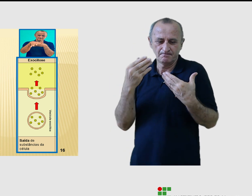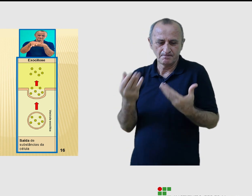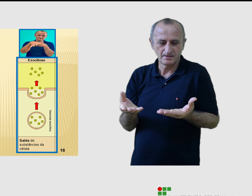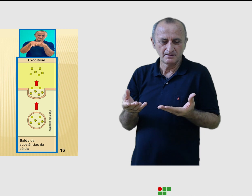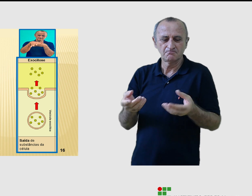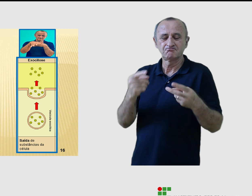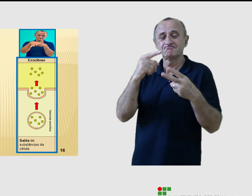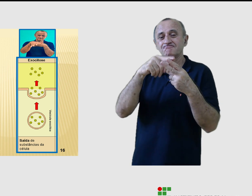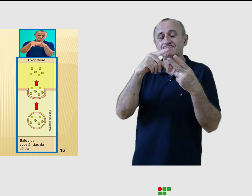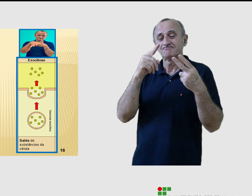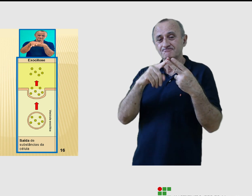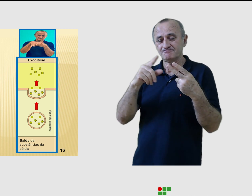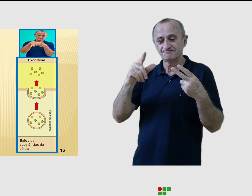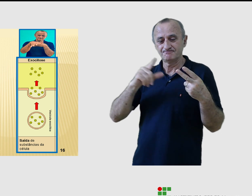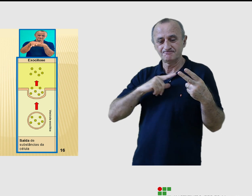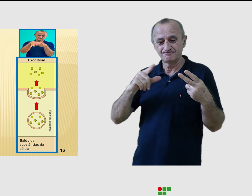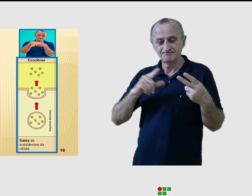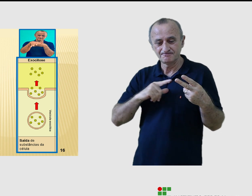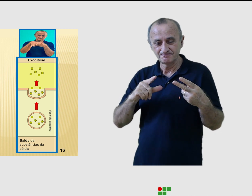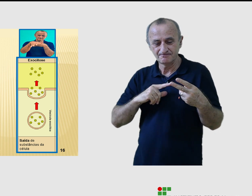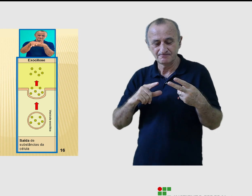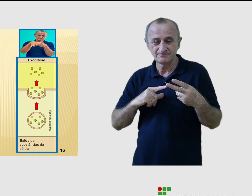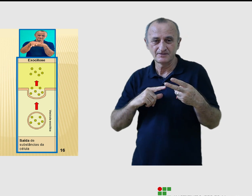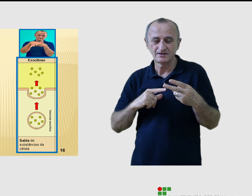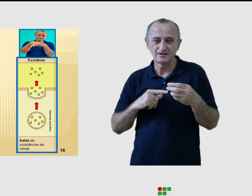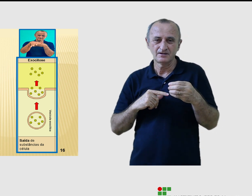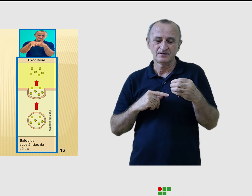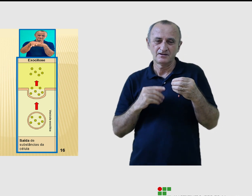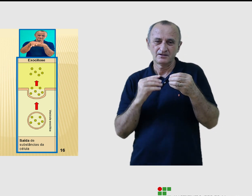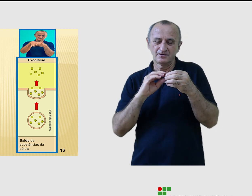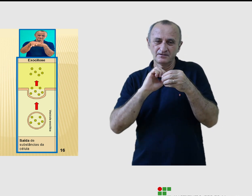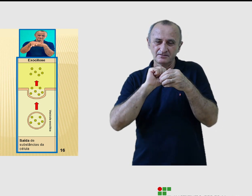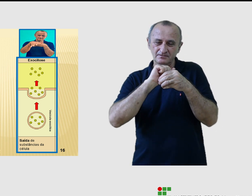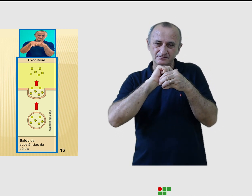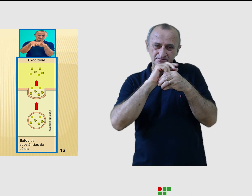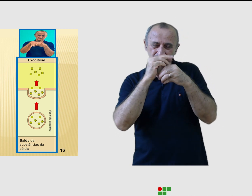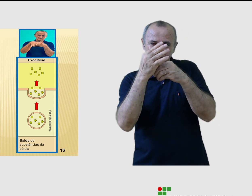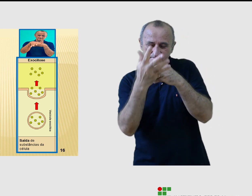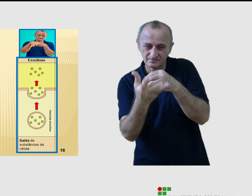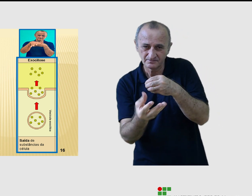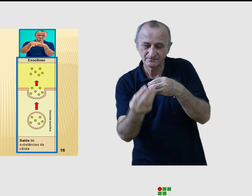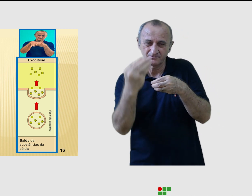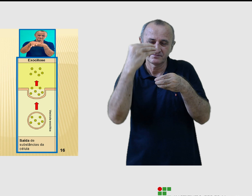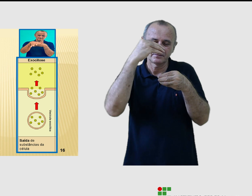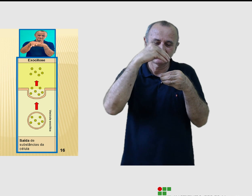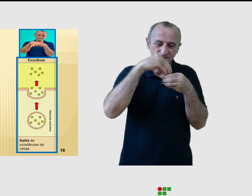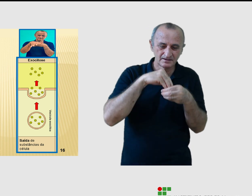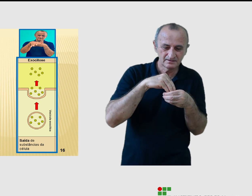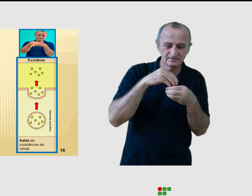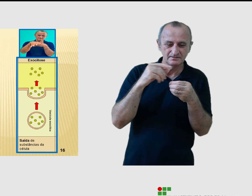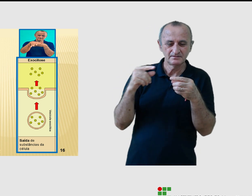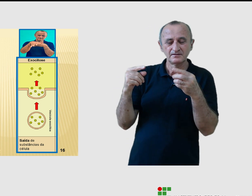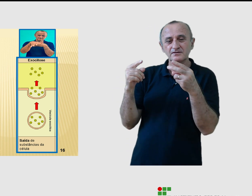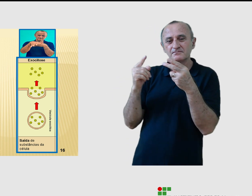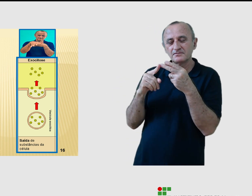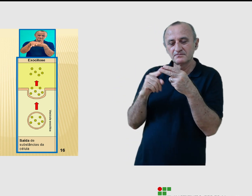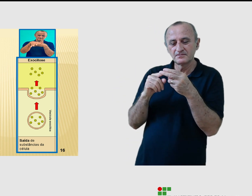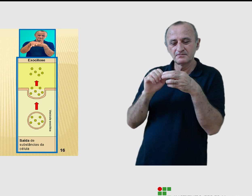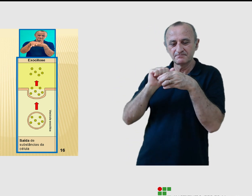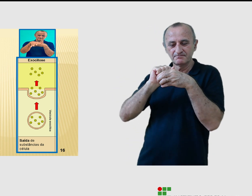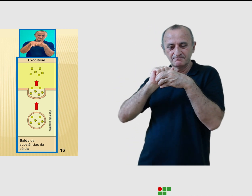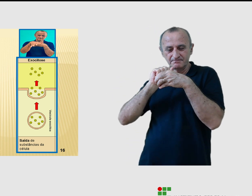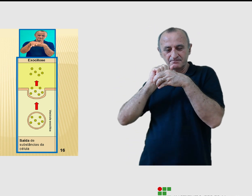de vesículas. São dois tipos de transportes: